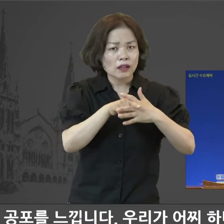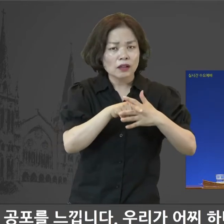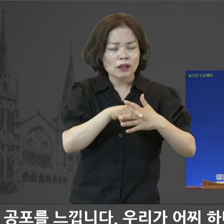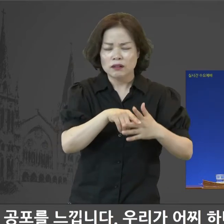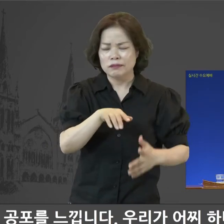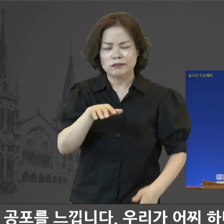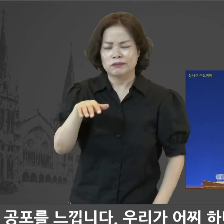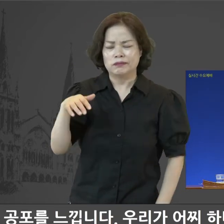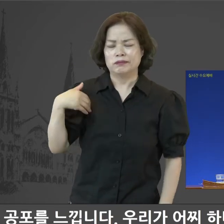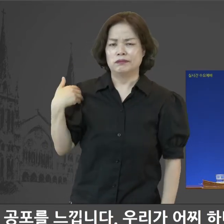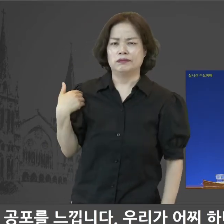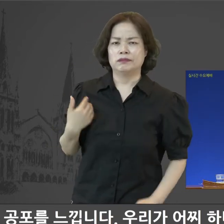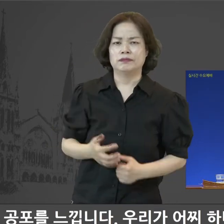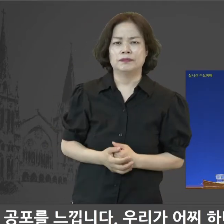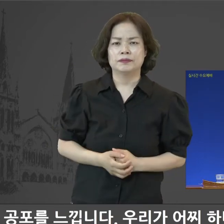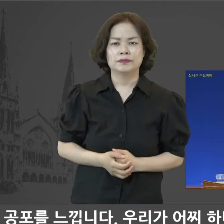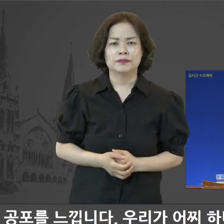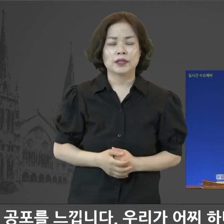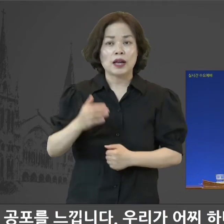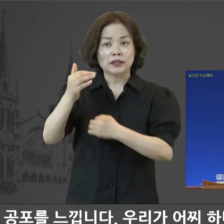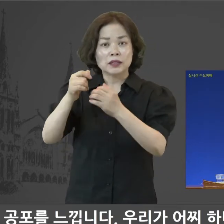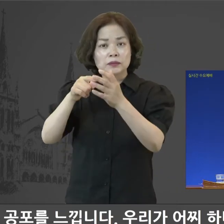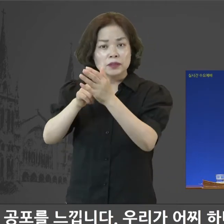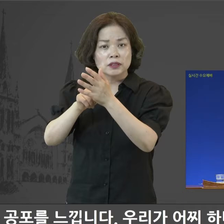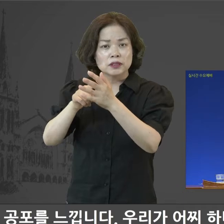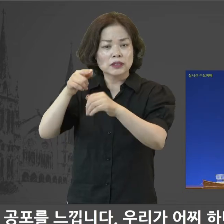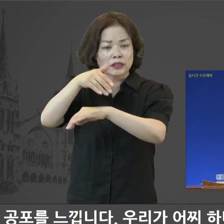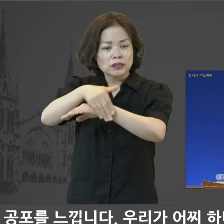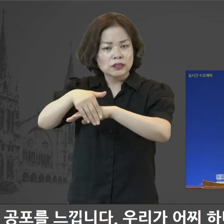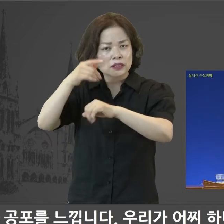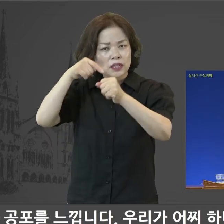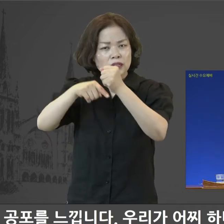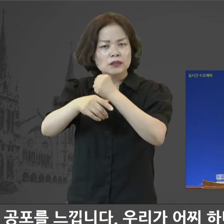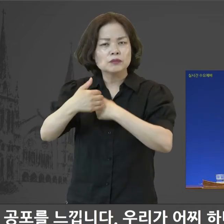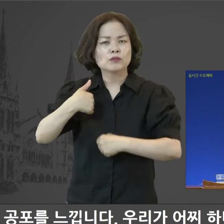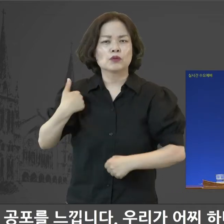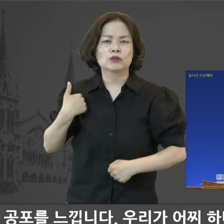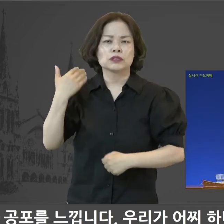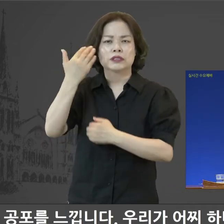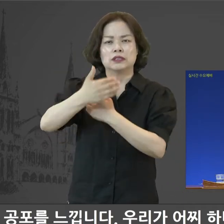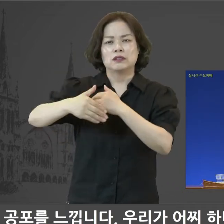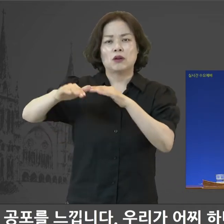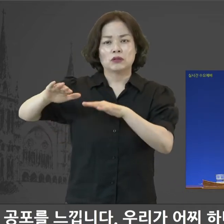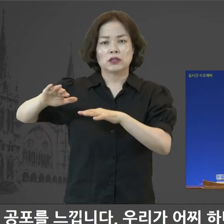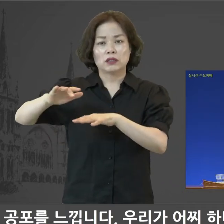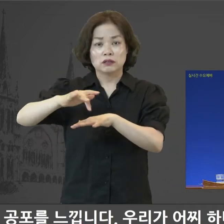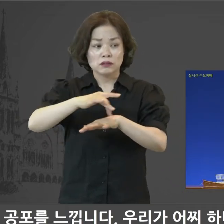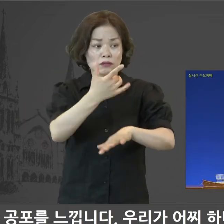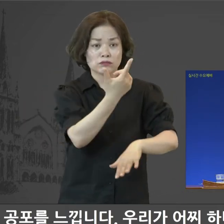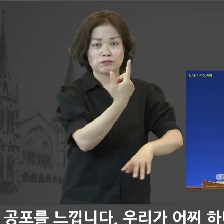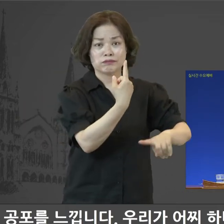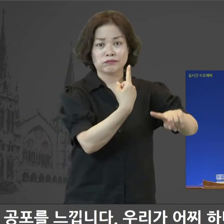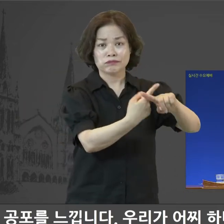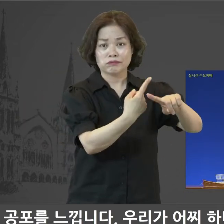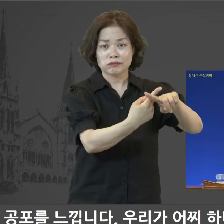있겠습니까? 이 하나님의 뜻과 계획을 다 알 수 없는 것은 천사와 사단도 매 한 가지입니다.